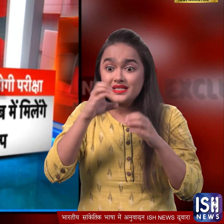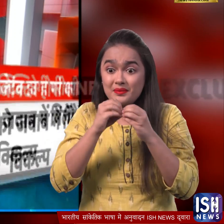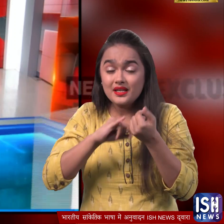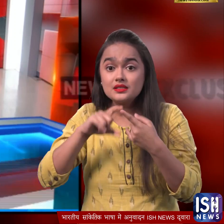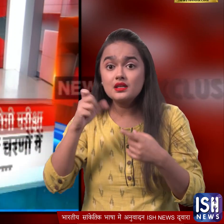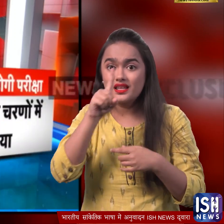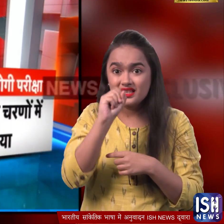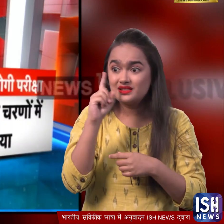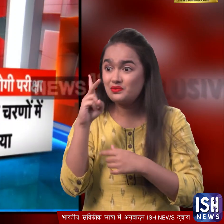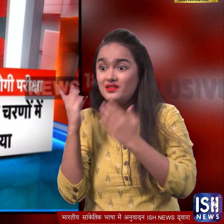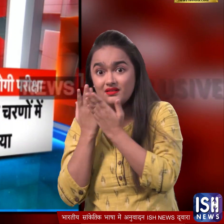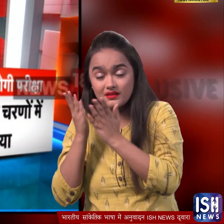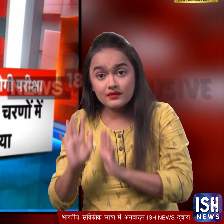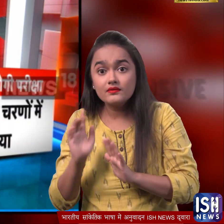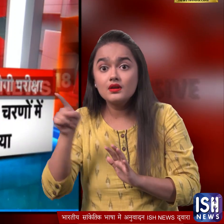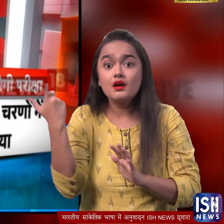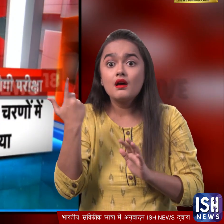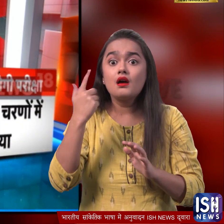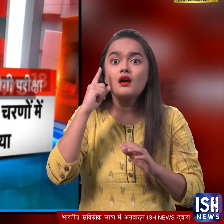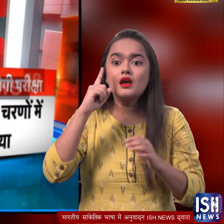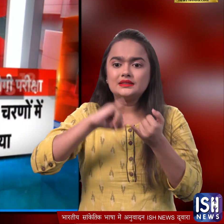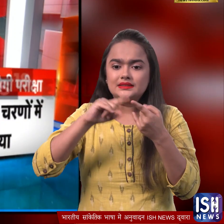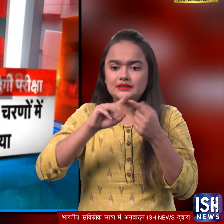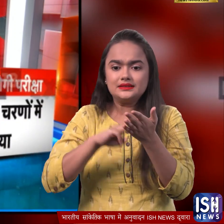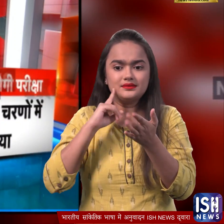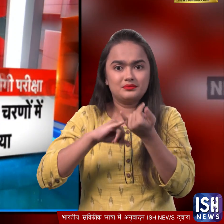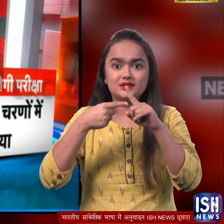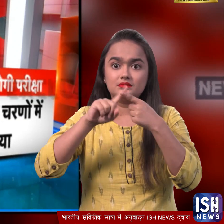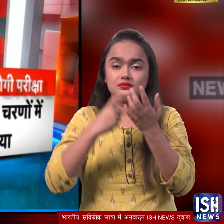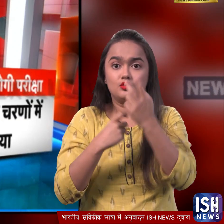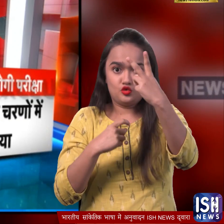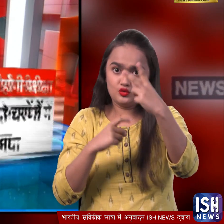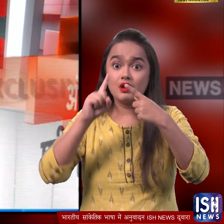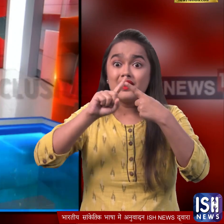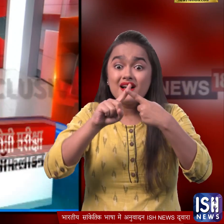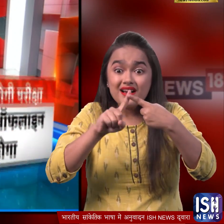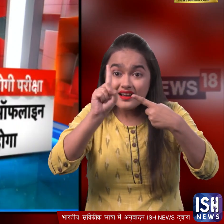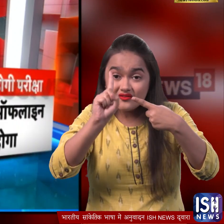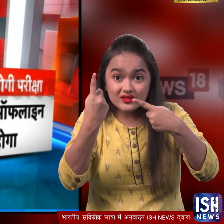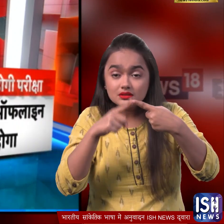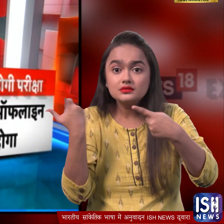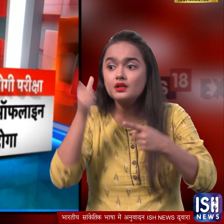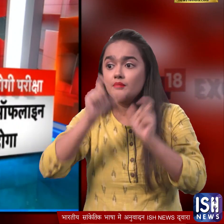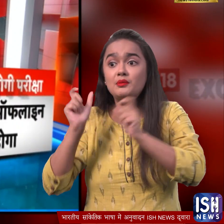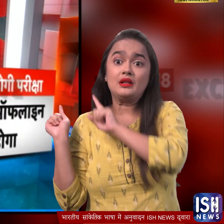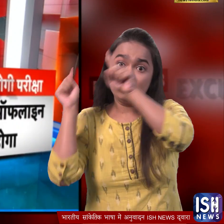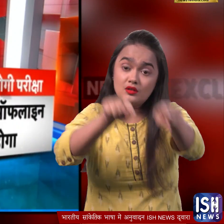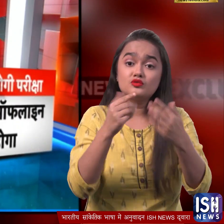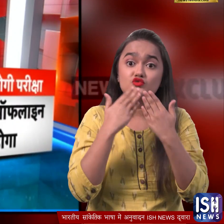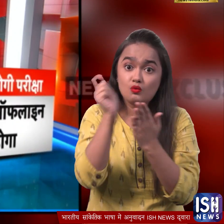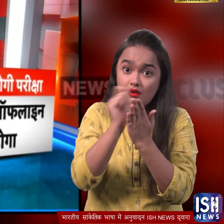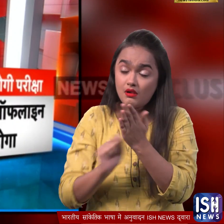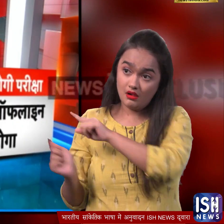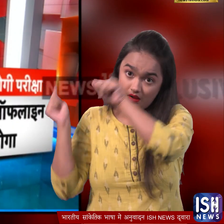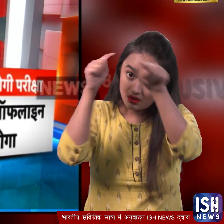बार CBSE ने 10वीं और 12वीं की परीक्षाओं को 2 चरणों में बांट दिया है, जिसमें पहला चरण ऑफलाइन मोड में होगा, मतलब छात्रों को